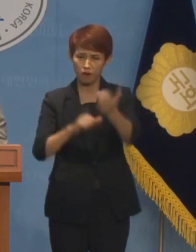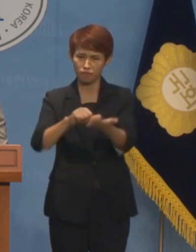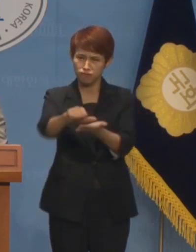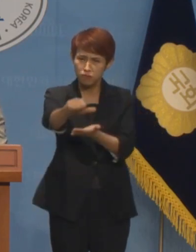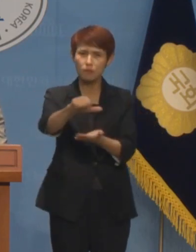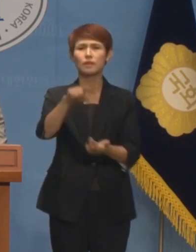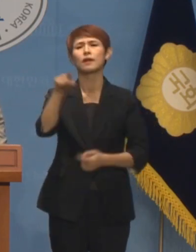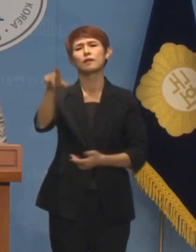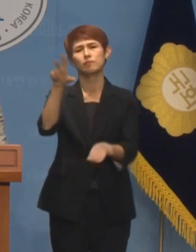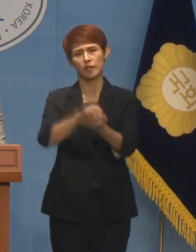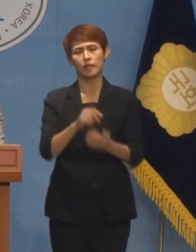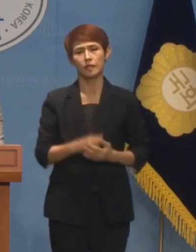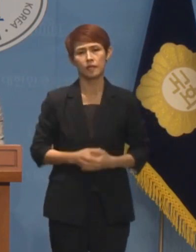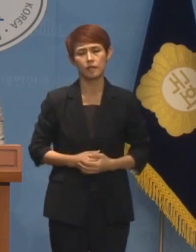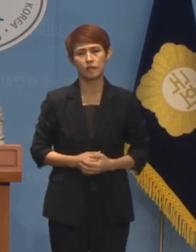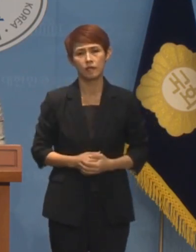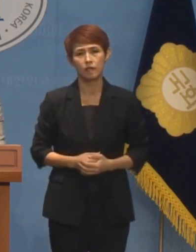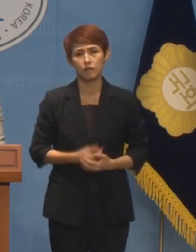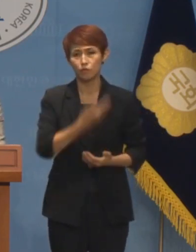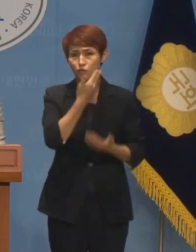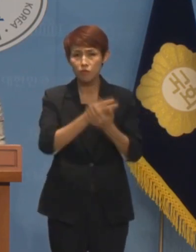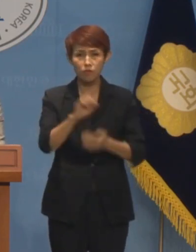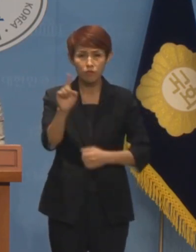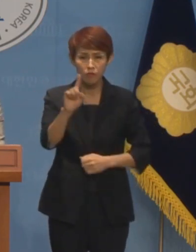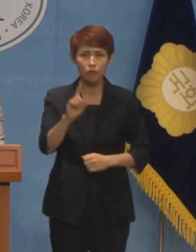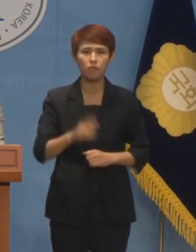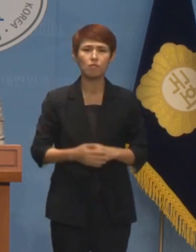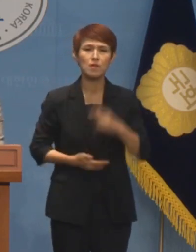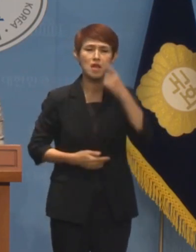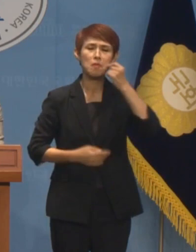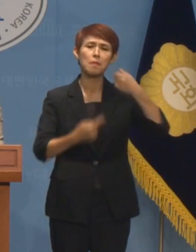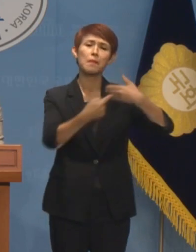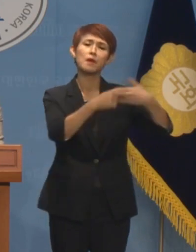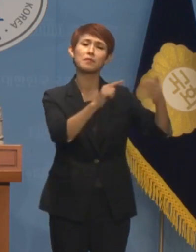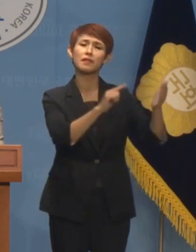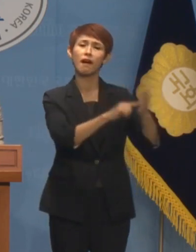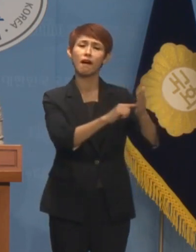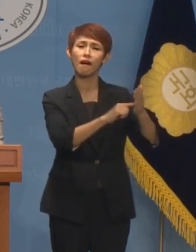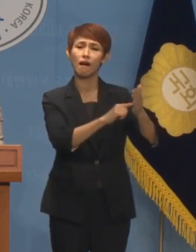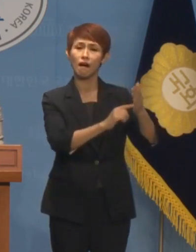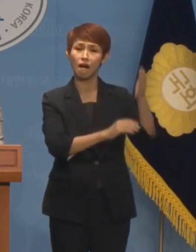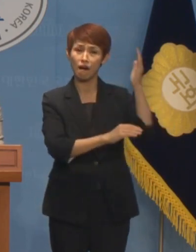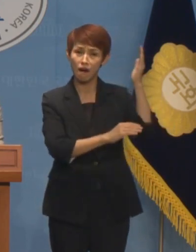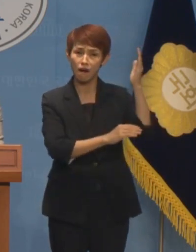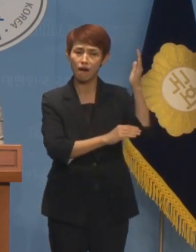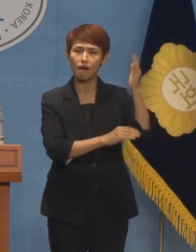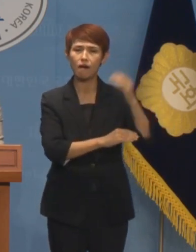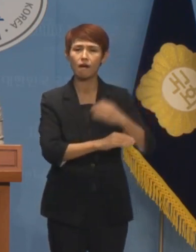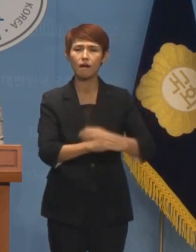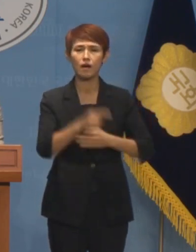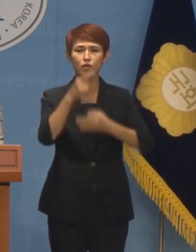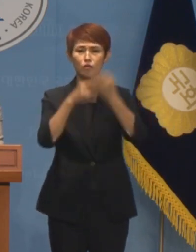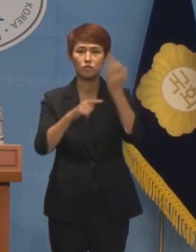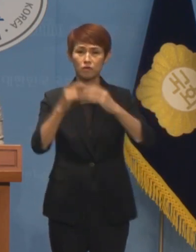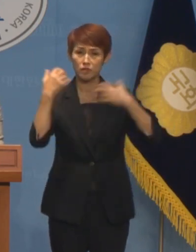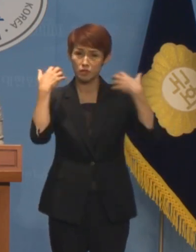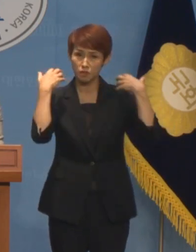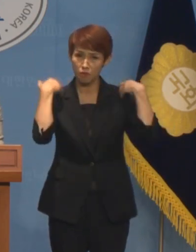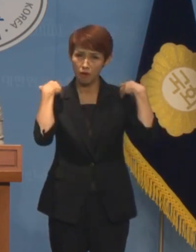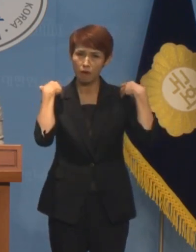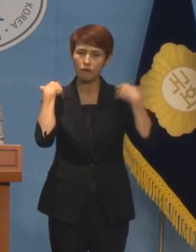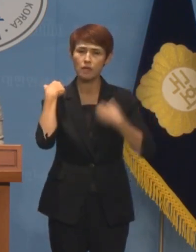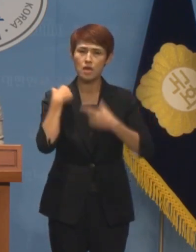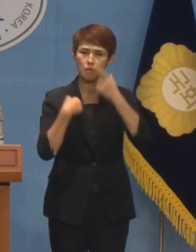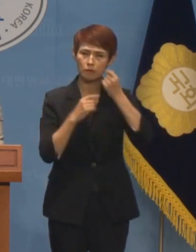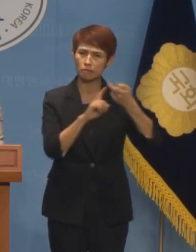있습니다. 중요한 건 일본의 마음이라는 윤석열 정권의 친일 짝사랑에 우리